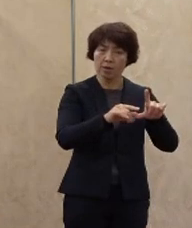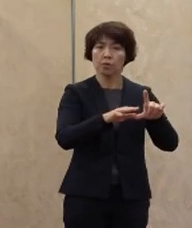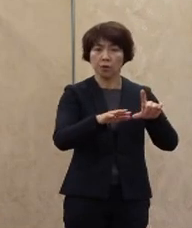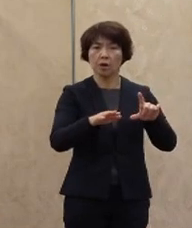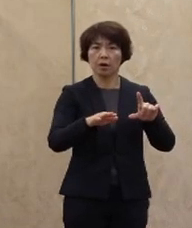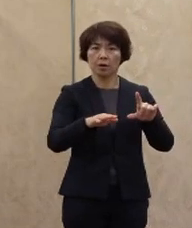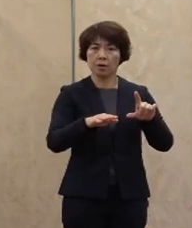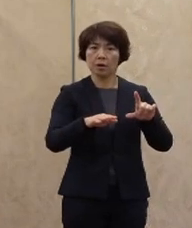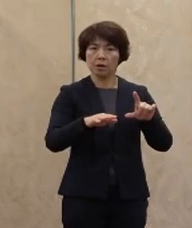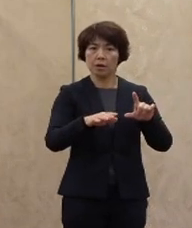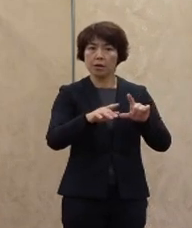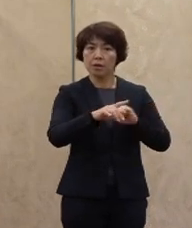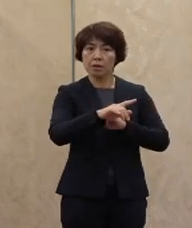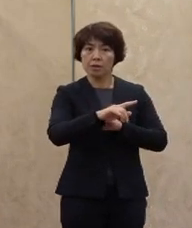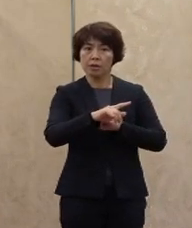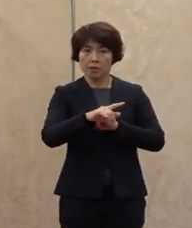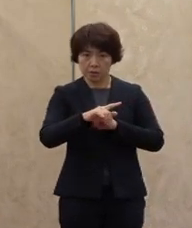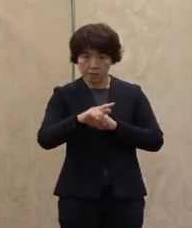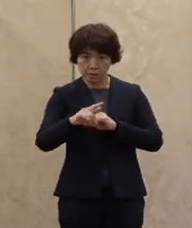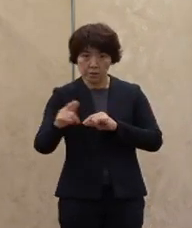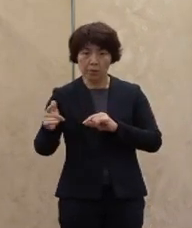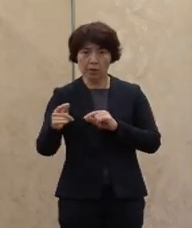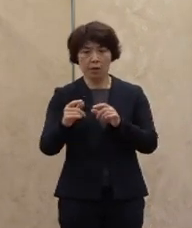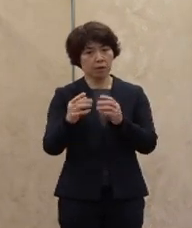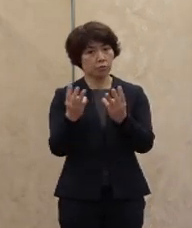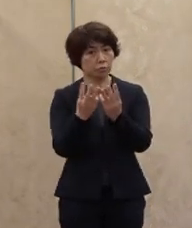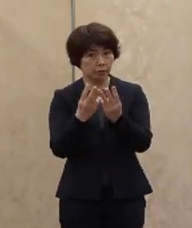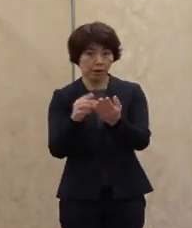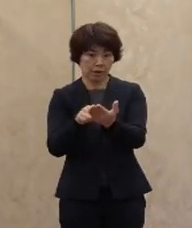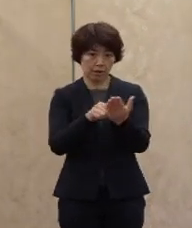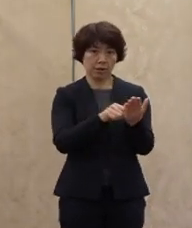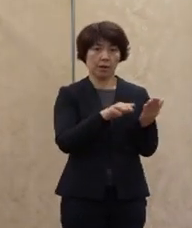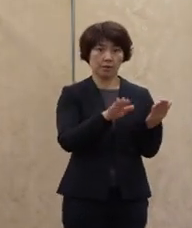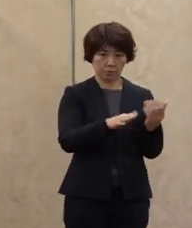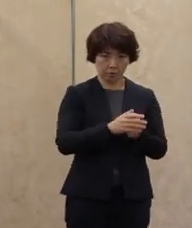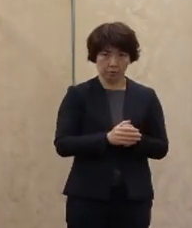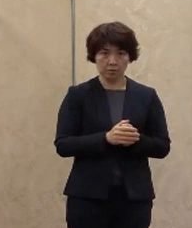ご承知の通り、まあ、様々な色のところで出てきてますけども、まあ、大阪で